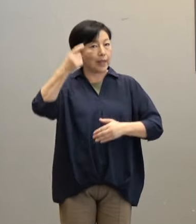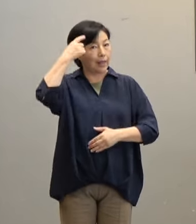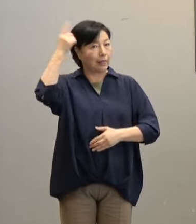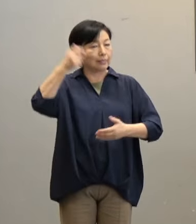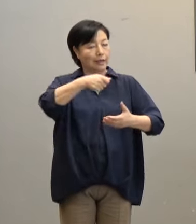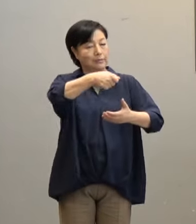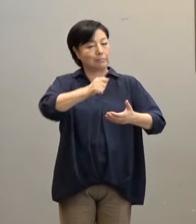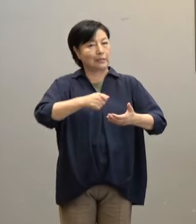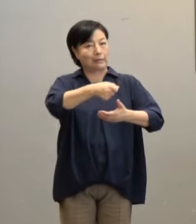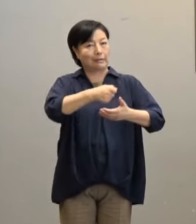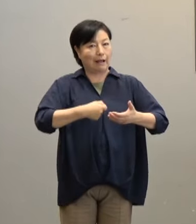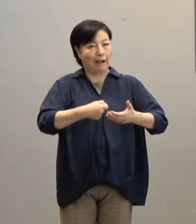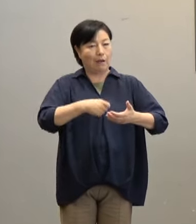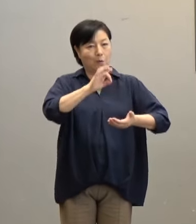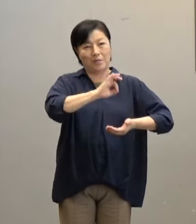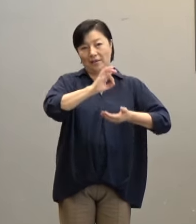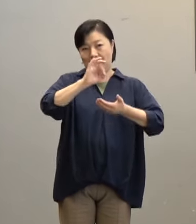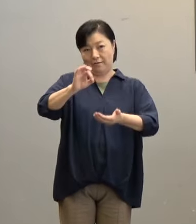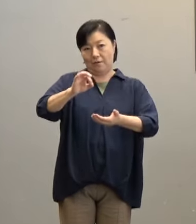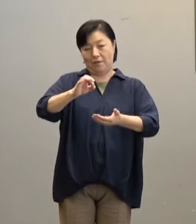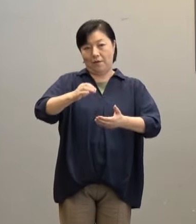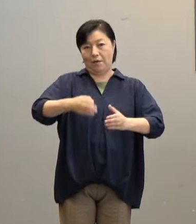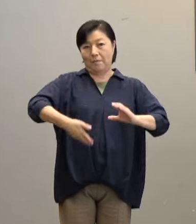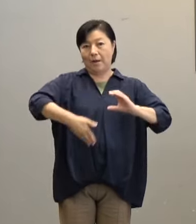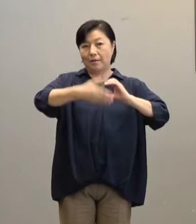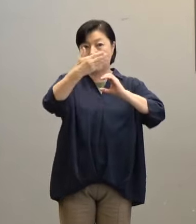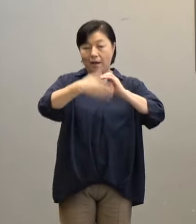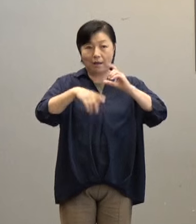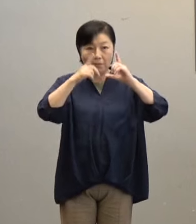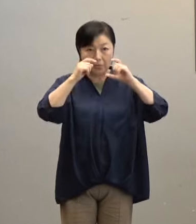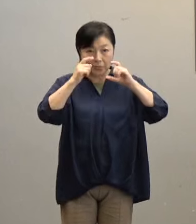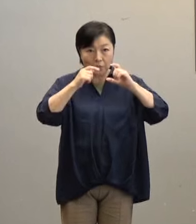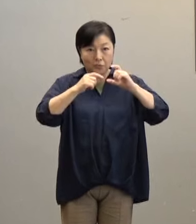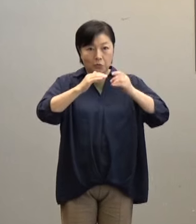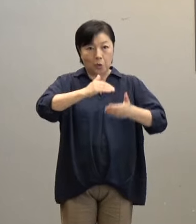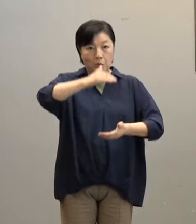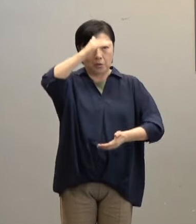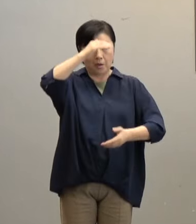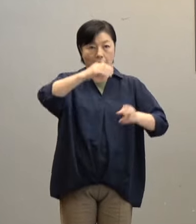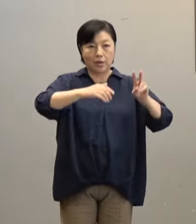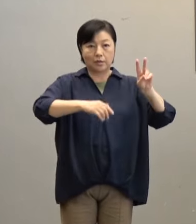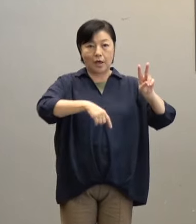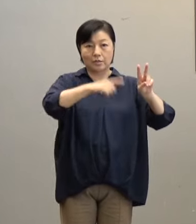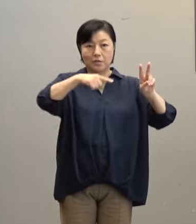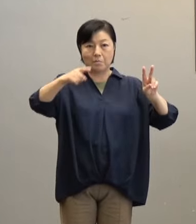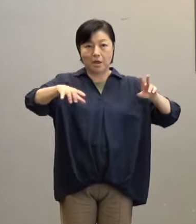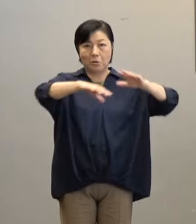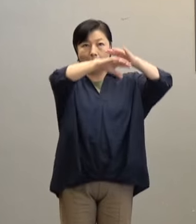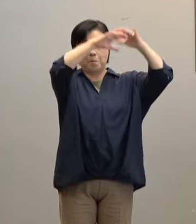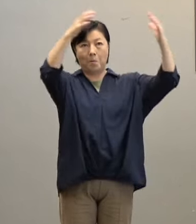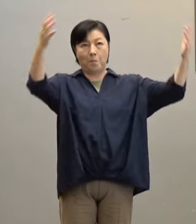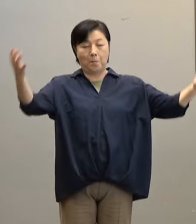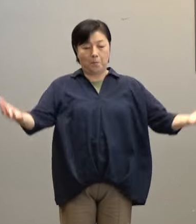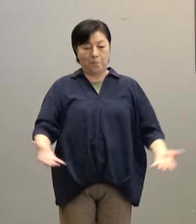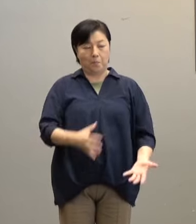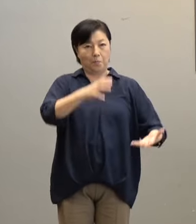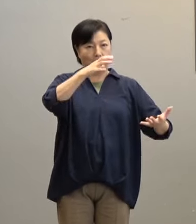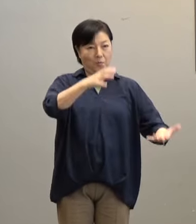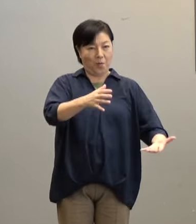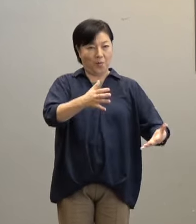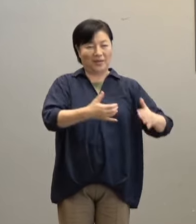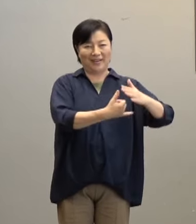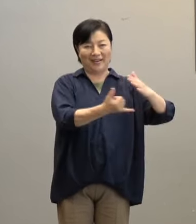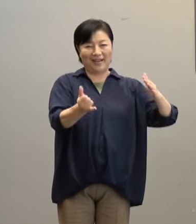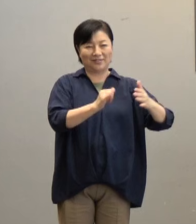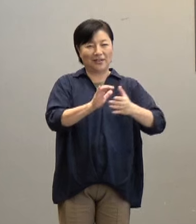ントする企画やフォトスポットとして高さ2メートルの梨のオブジェを展示をしておりますので、ぜひ会場でご家族